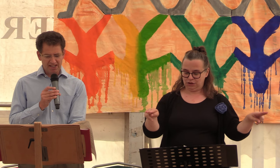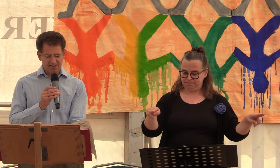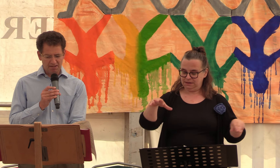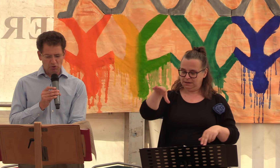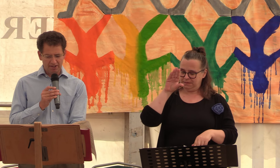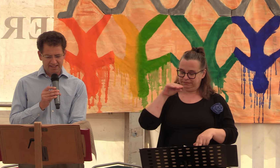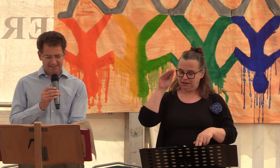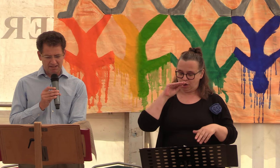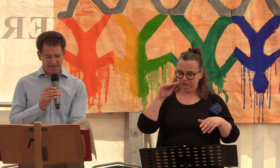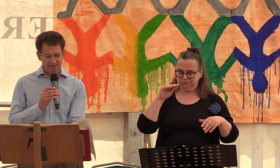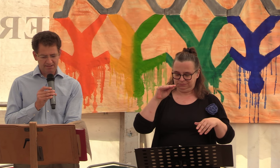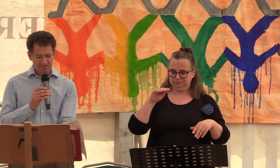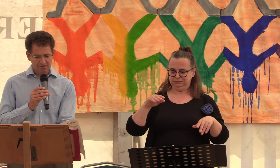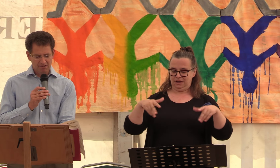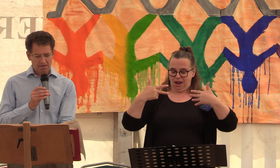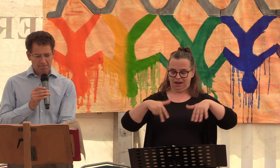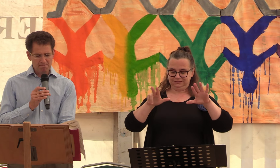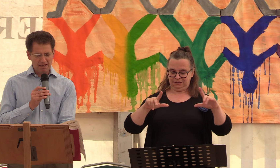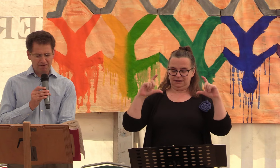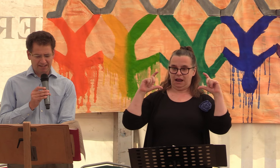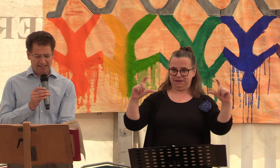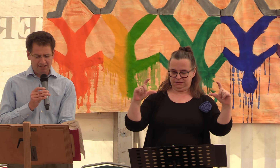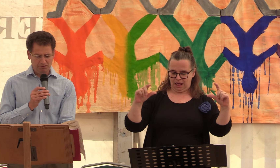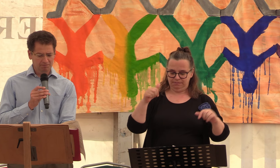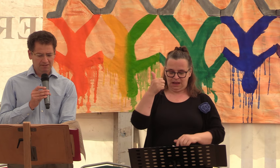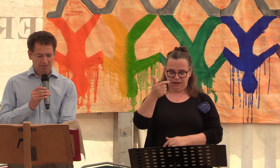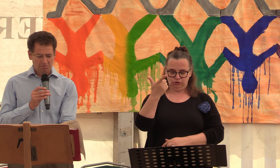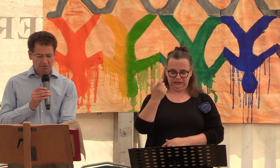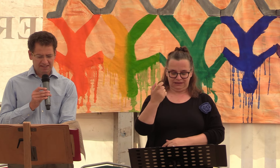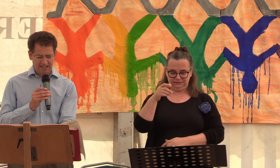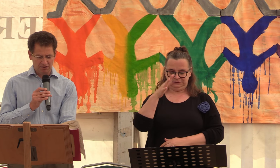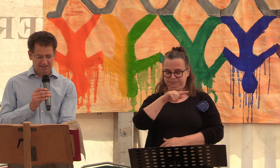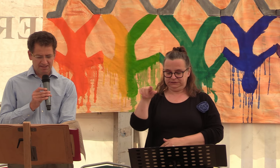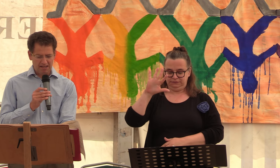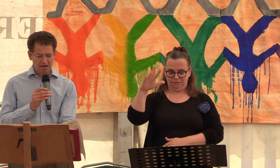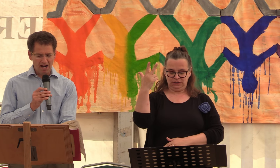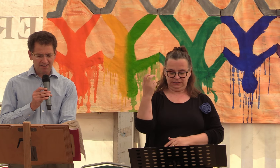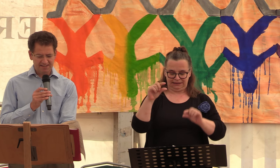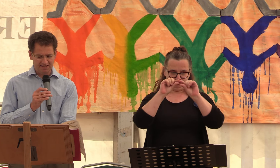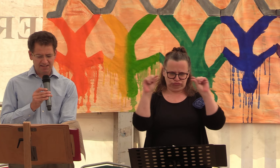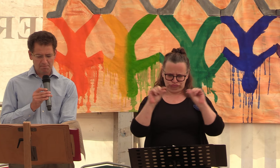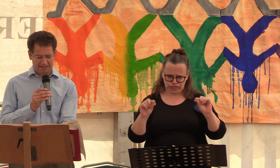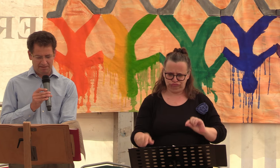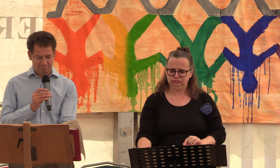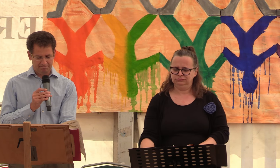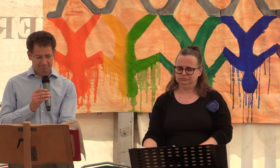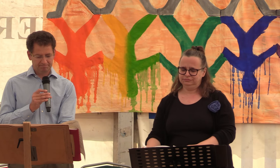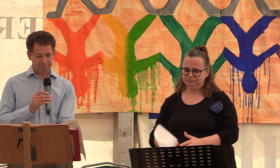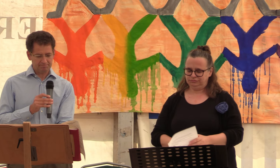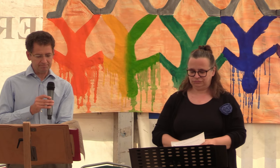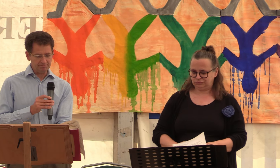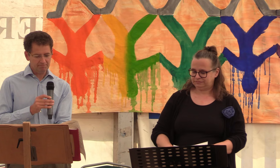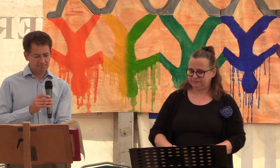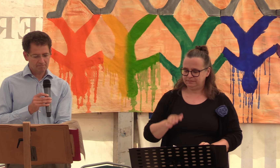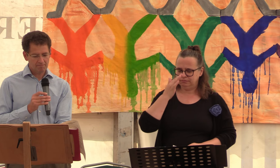Es steht im Neuen Testament beim Evangelium Matthäus im 18. Kapitel.